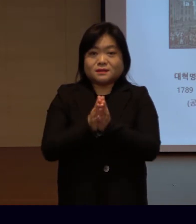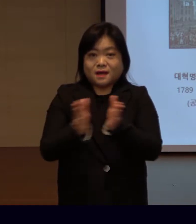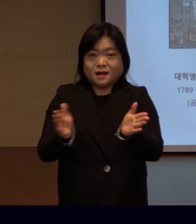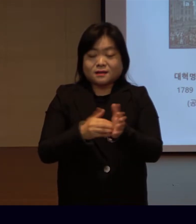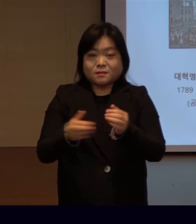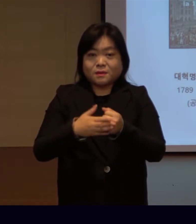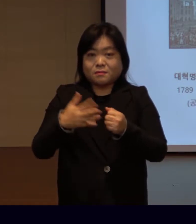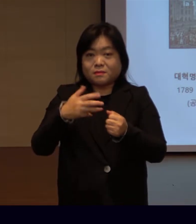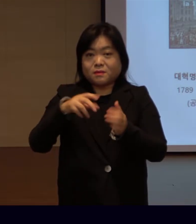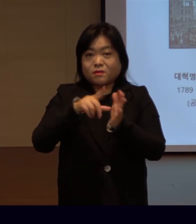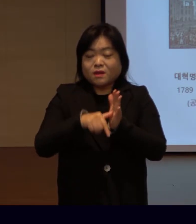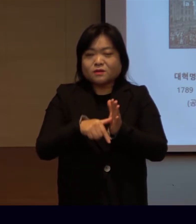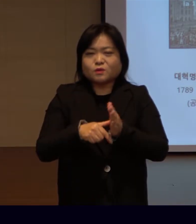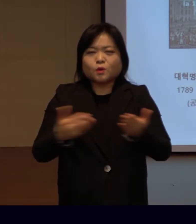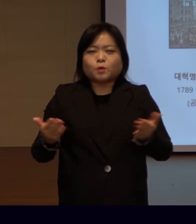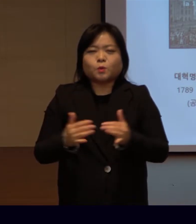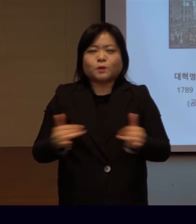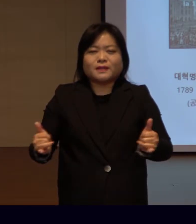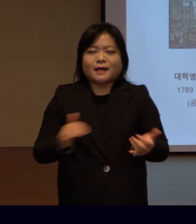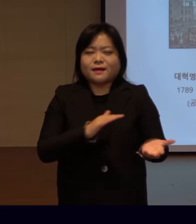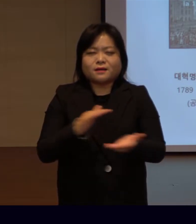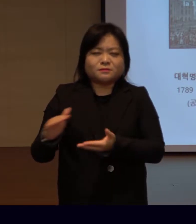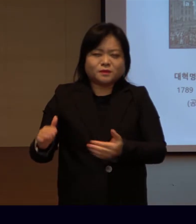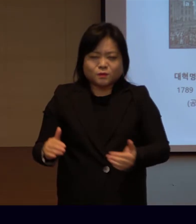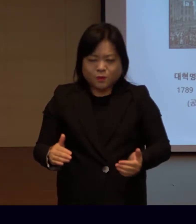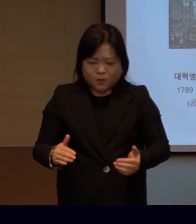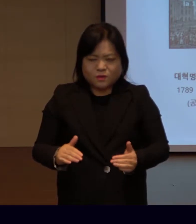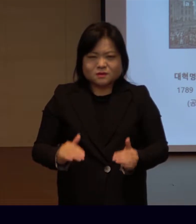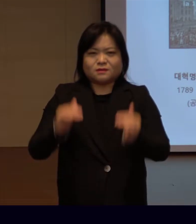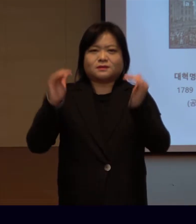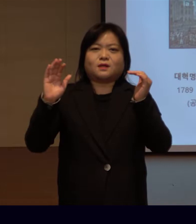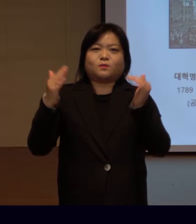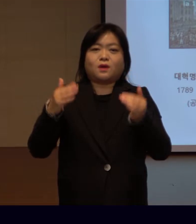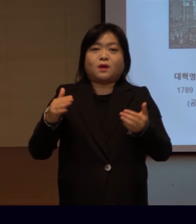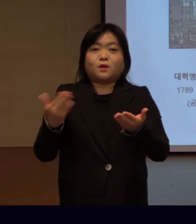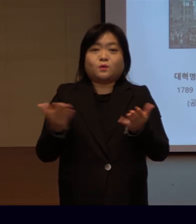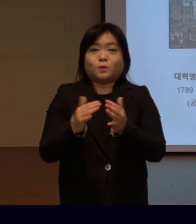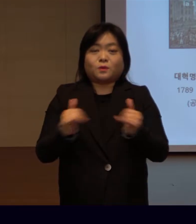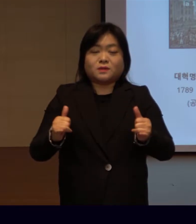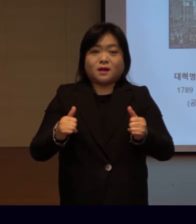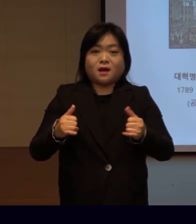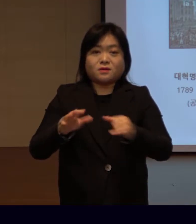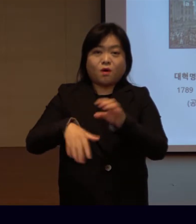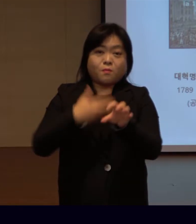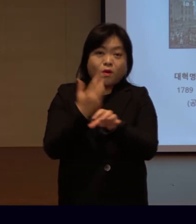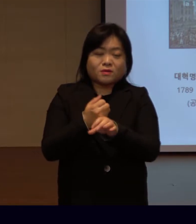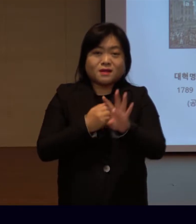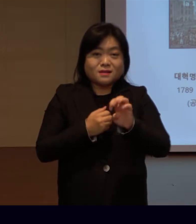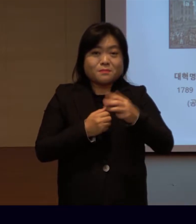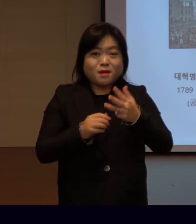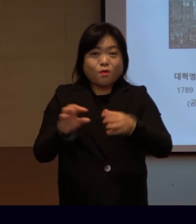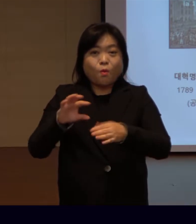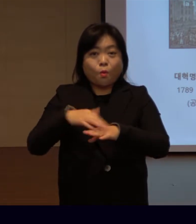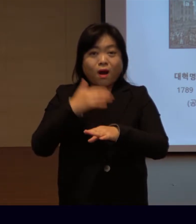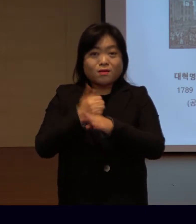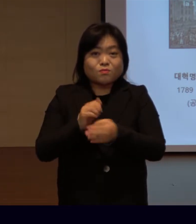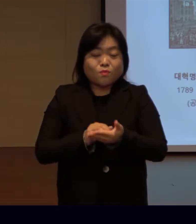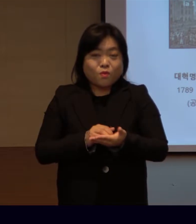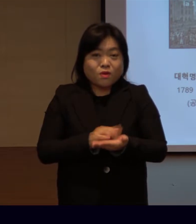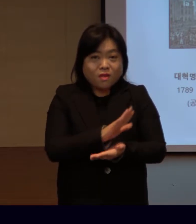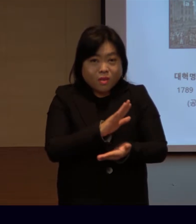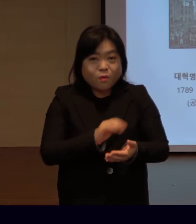그 사이에 또 이제 노동자 계급이 성장을 합니다. 노동자들이 혁명을 일으켜서 48년에 그 왕조를 몰아내고